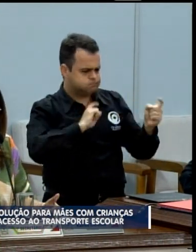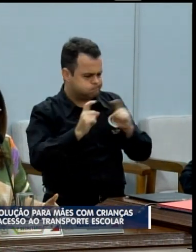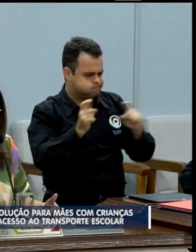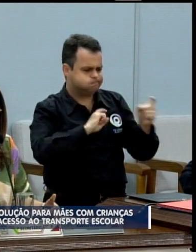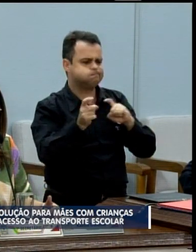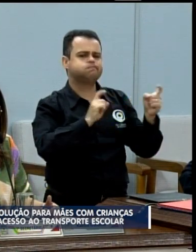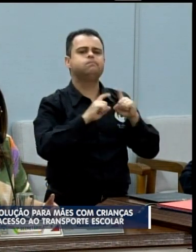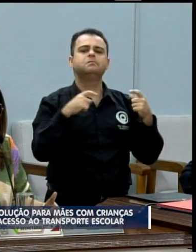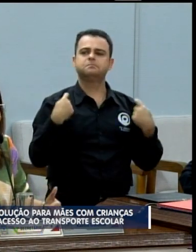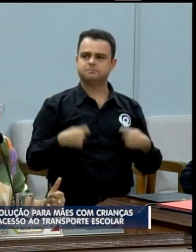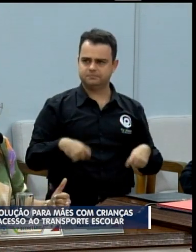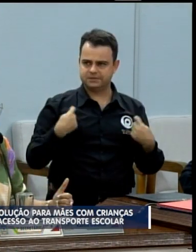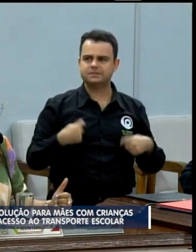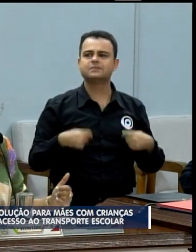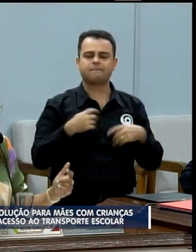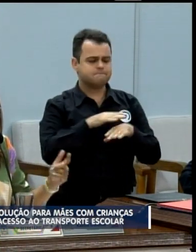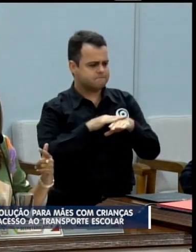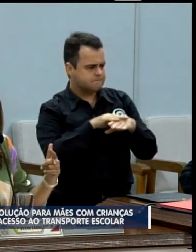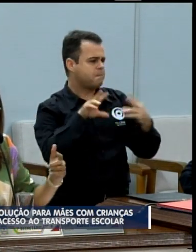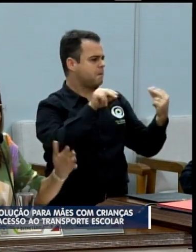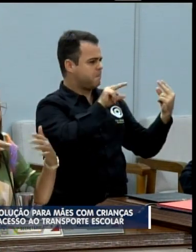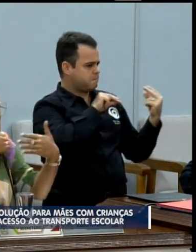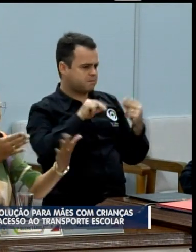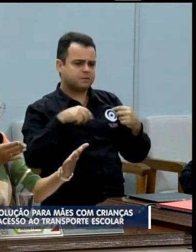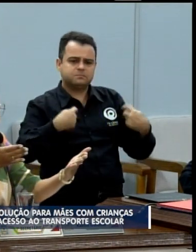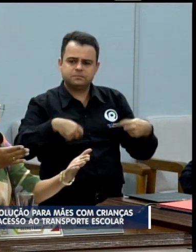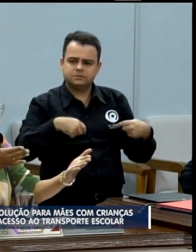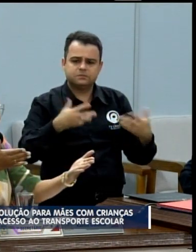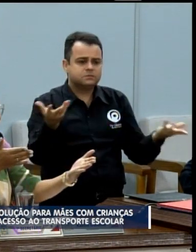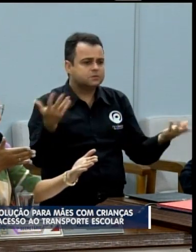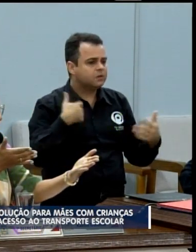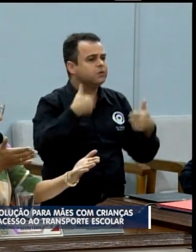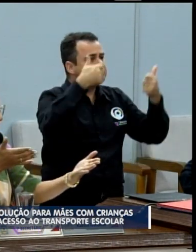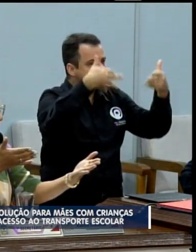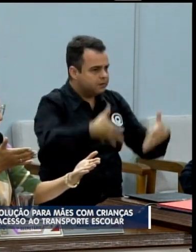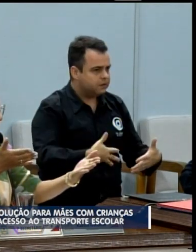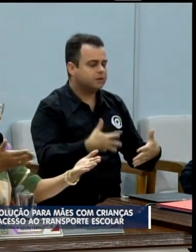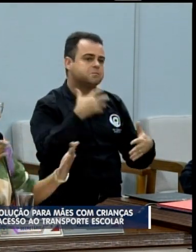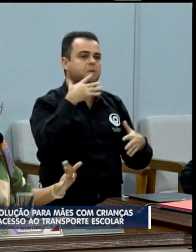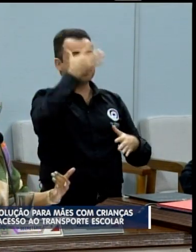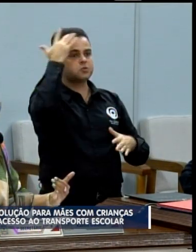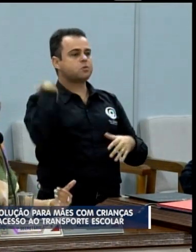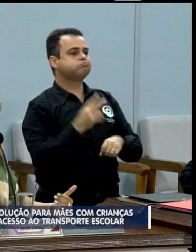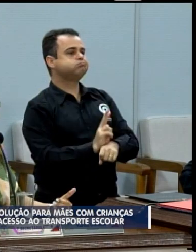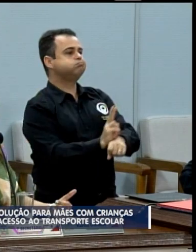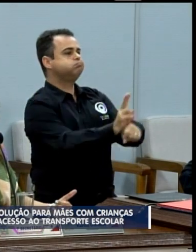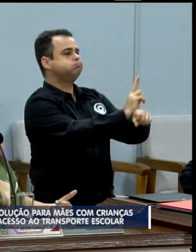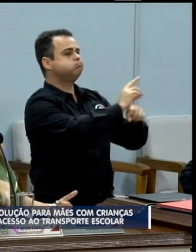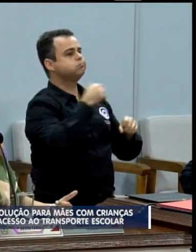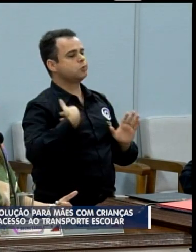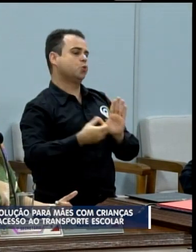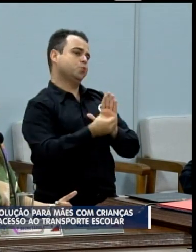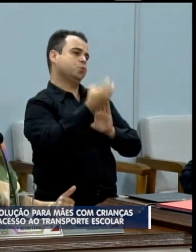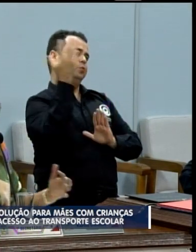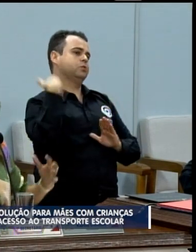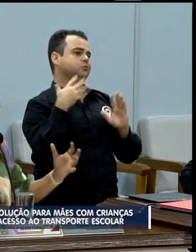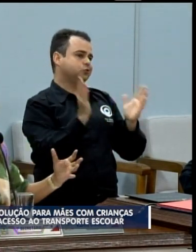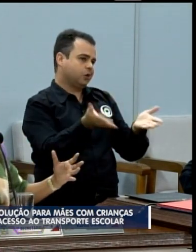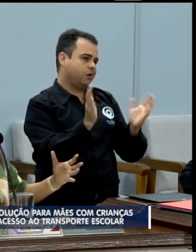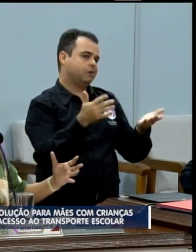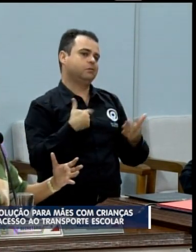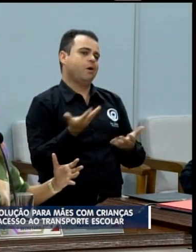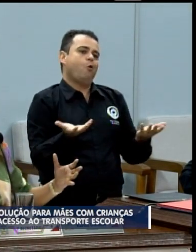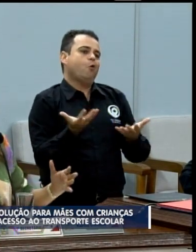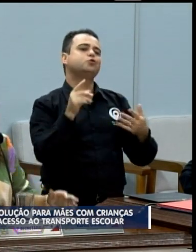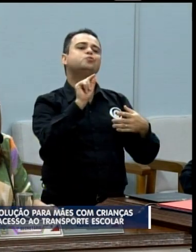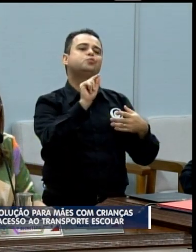gente... Né? Não, porque houve uma confusão, porque eu sempre falo de monitor. Hoje eu estou falando de transporte. Está dentro